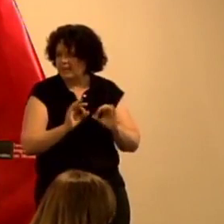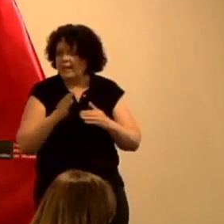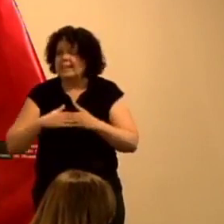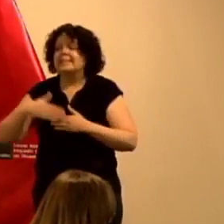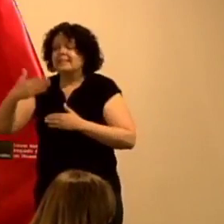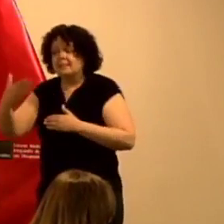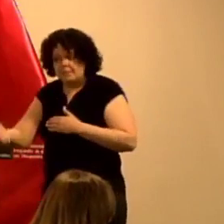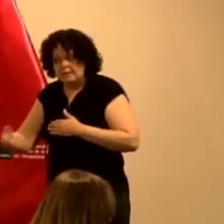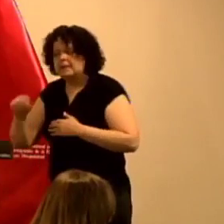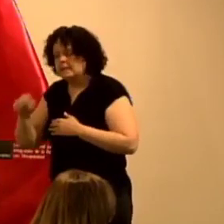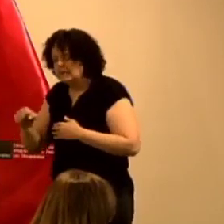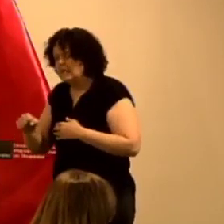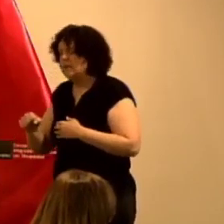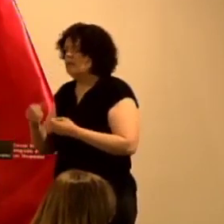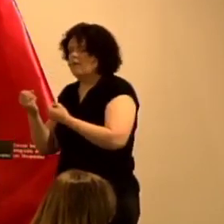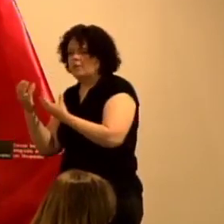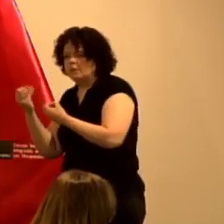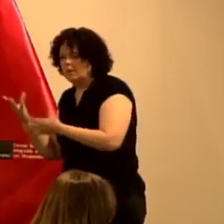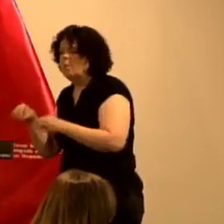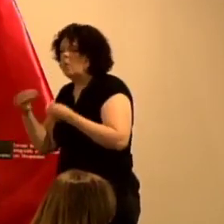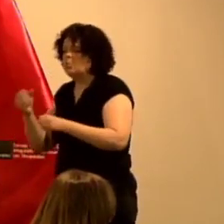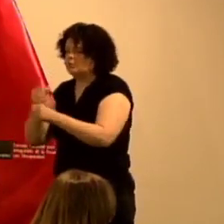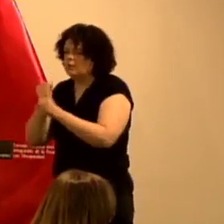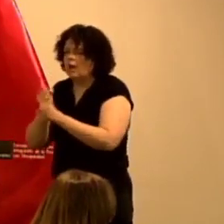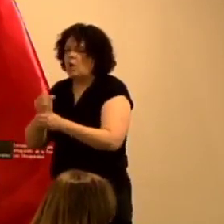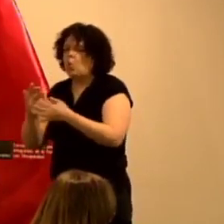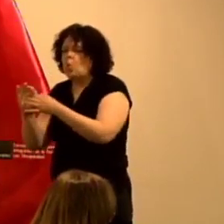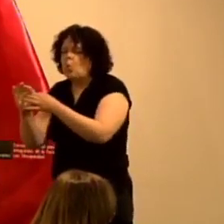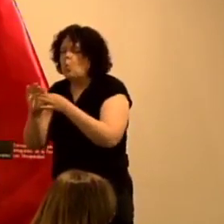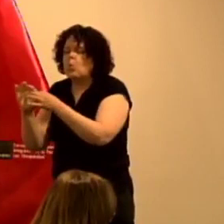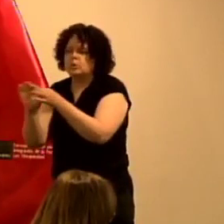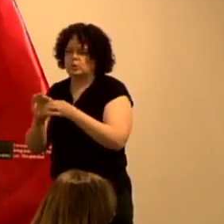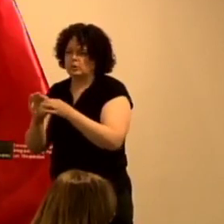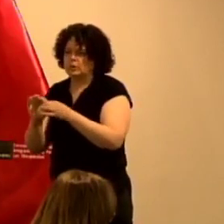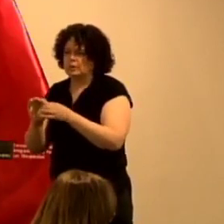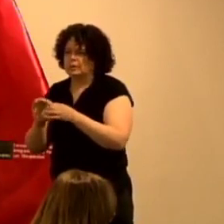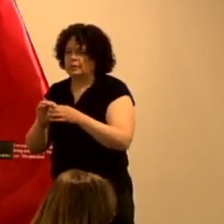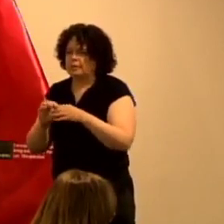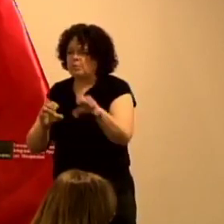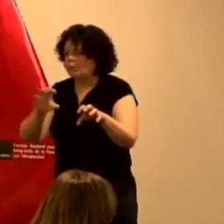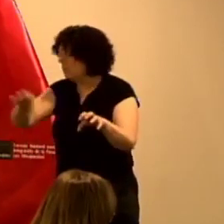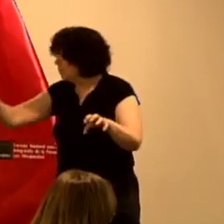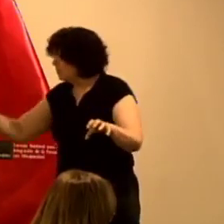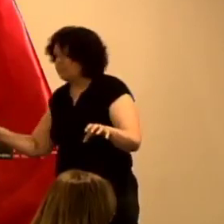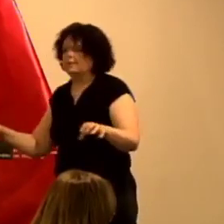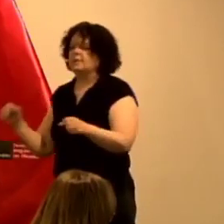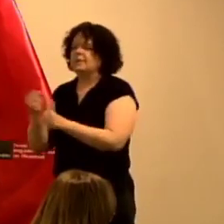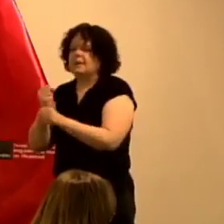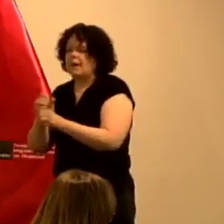multisectorial, integral, que lo explicó Genara del INEI, tuvimos el INEI, el ENEDIS. En base al